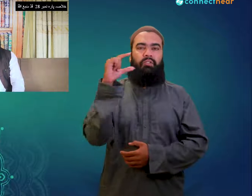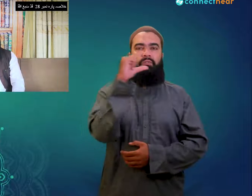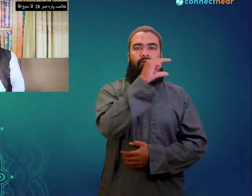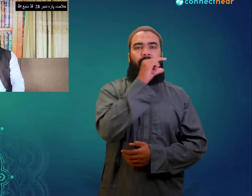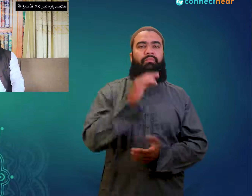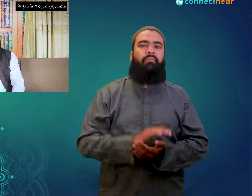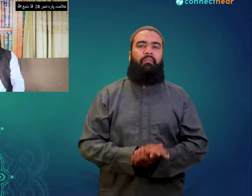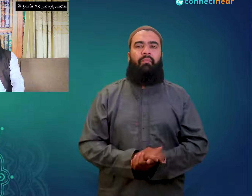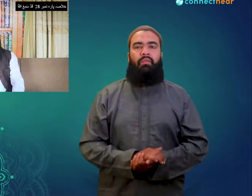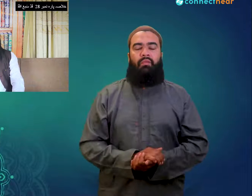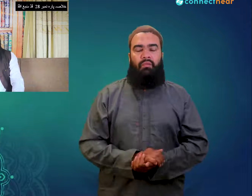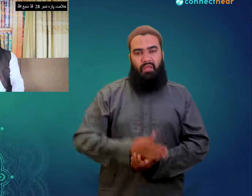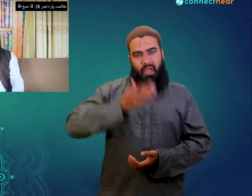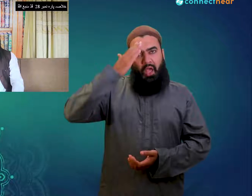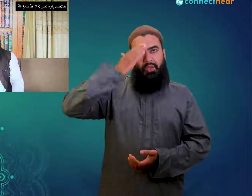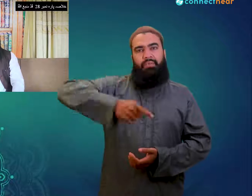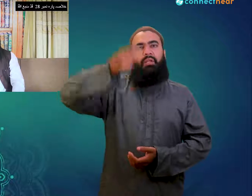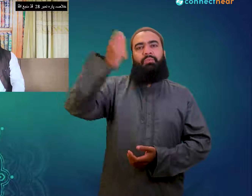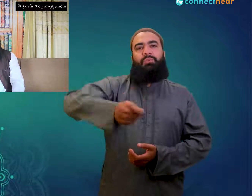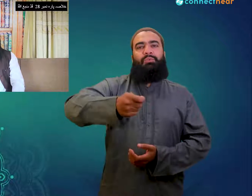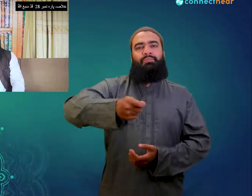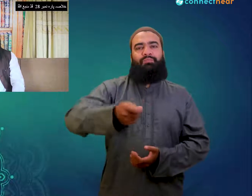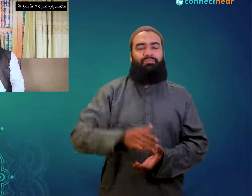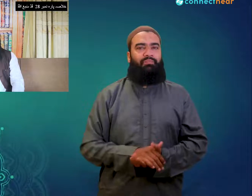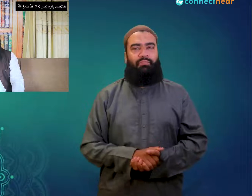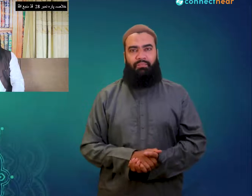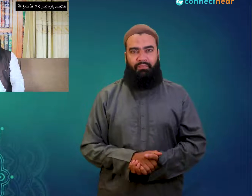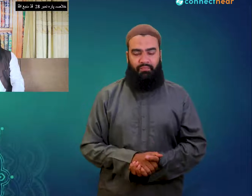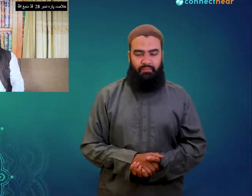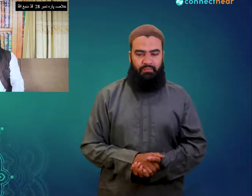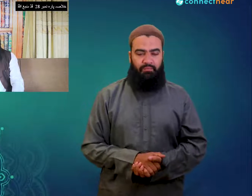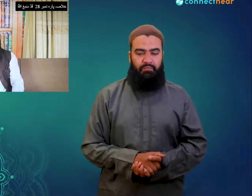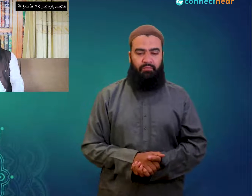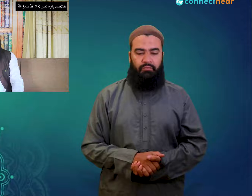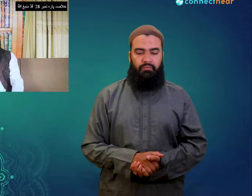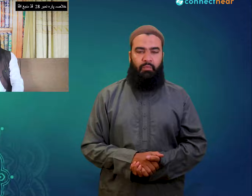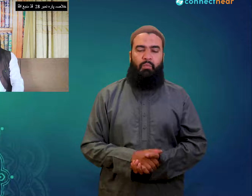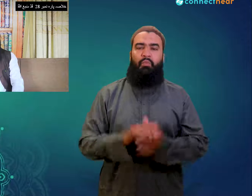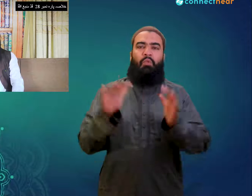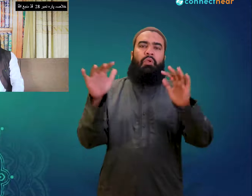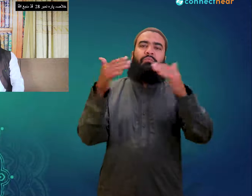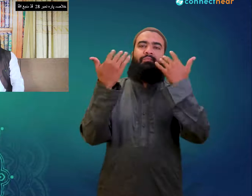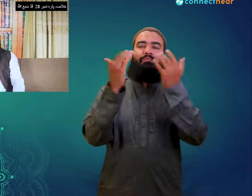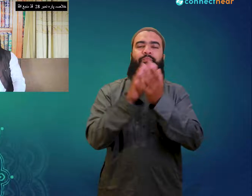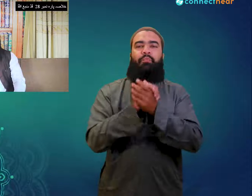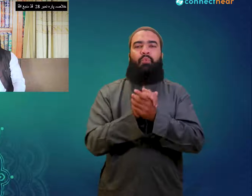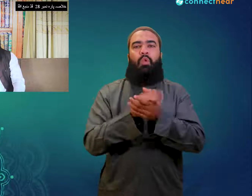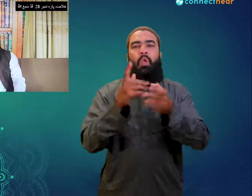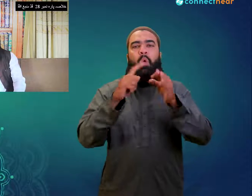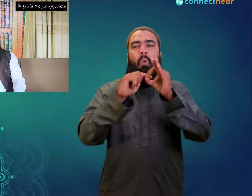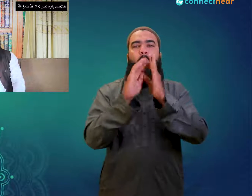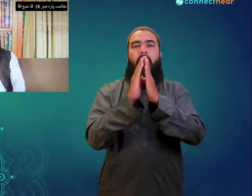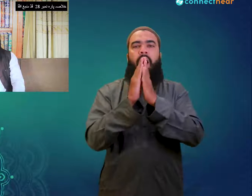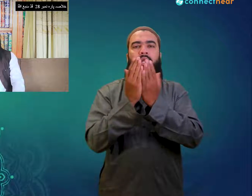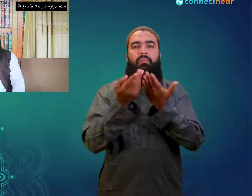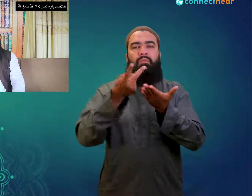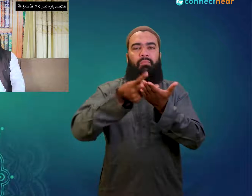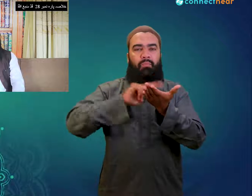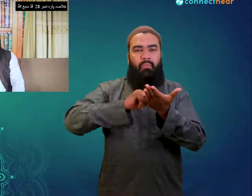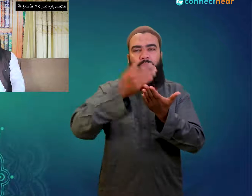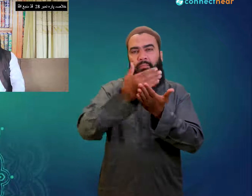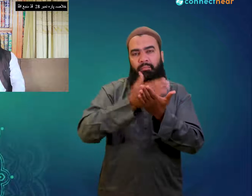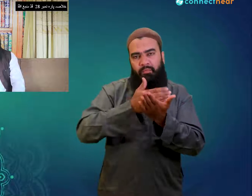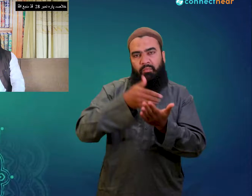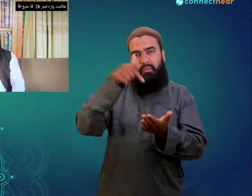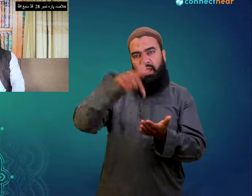بسم اللہ الرحمن الرحیم۔ السلام علیکم ورحمۃ اللہ۔ ناظرین کرام، قرآن مجید